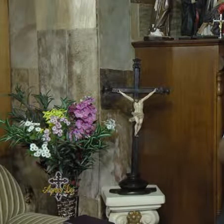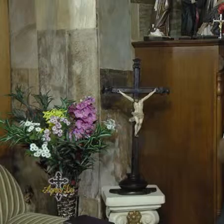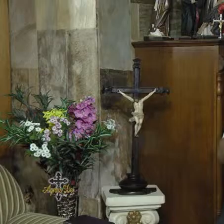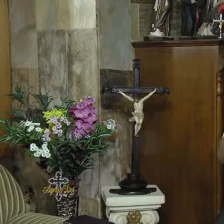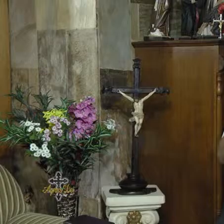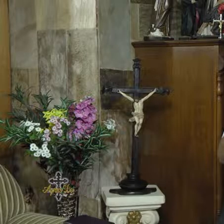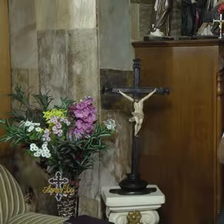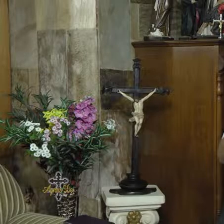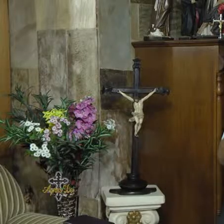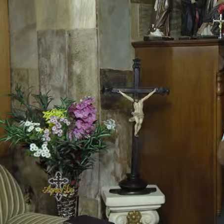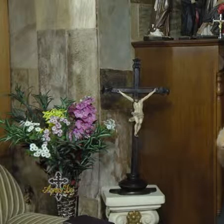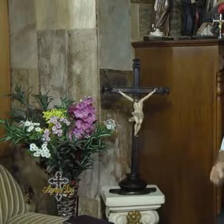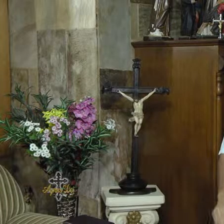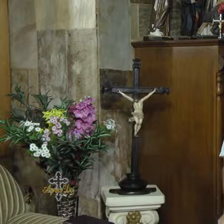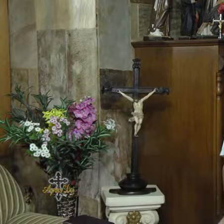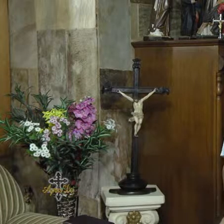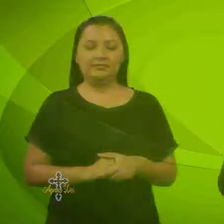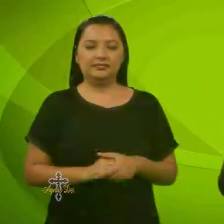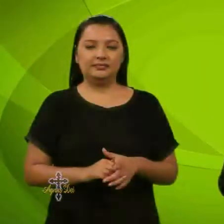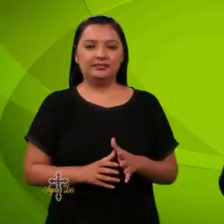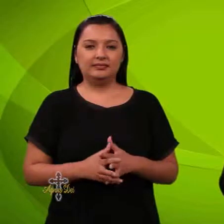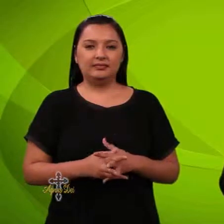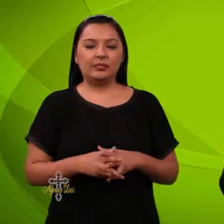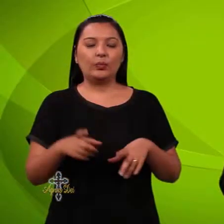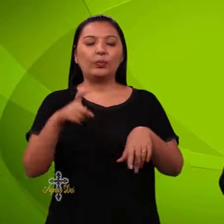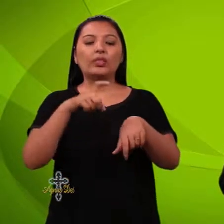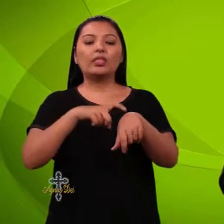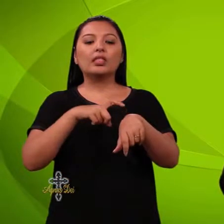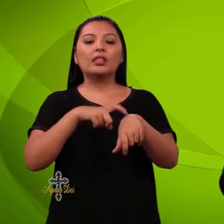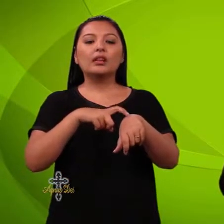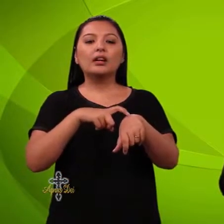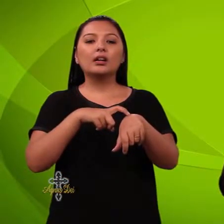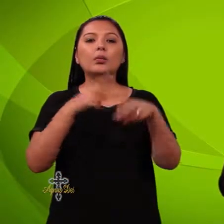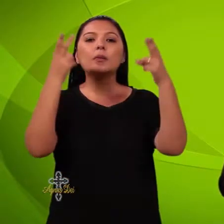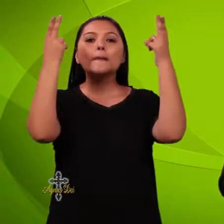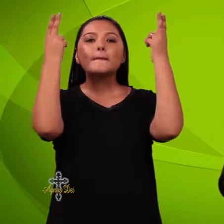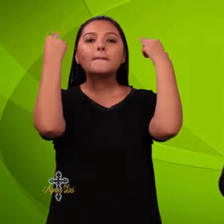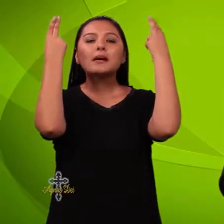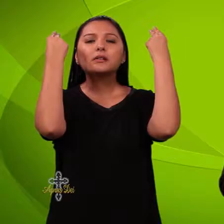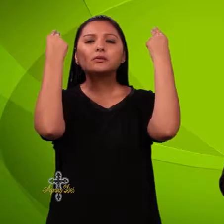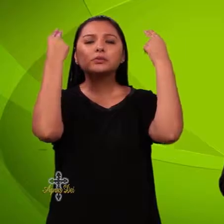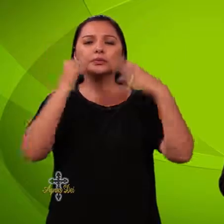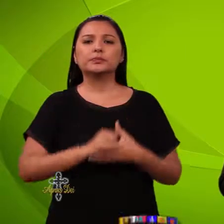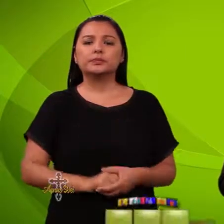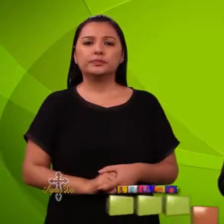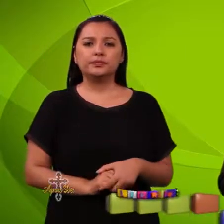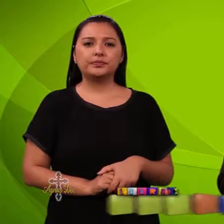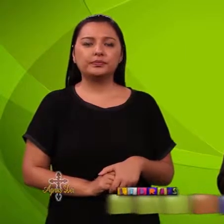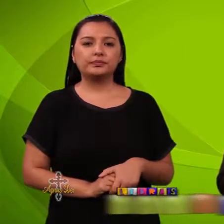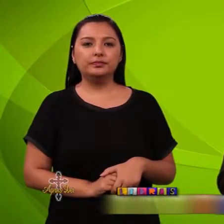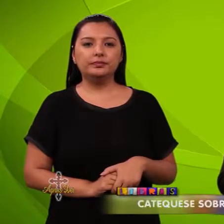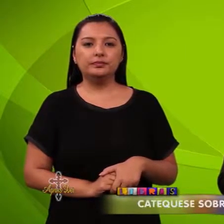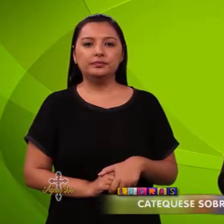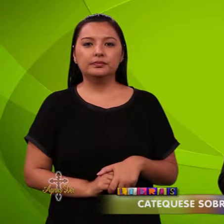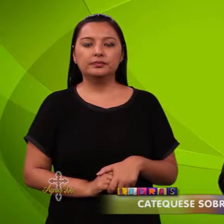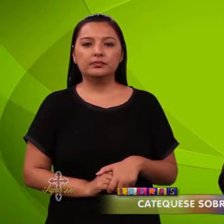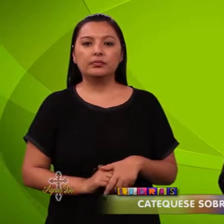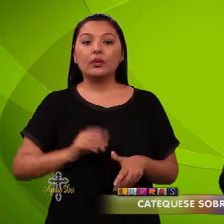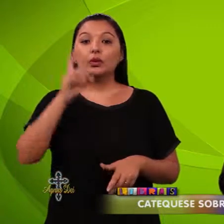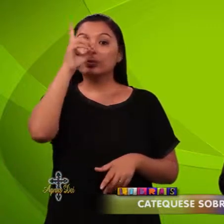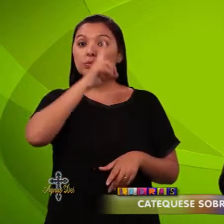vieram à luz como corretas. E hoje ele é reconhecido como um mártir. São Marcelino, um